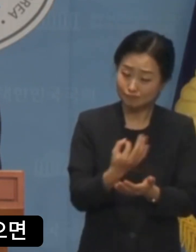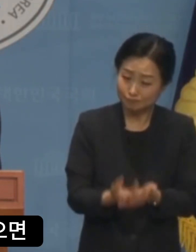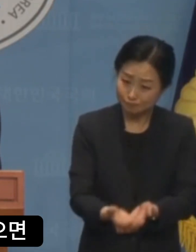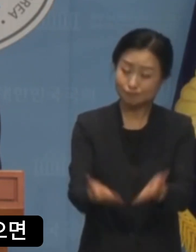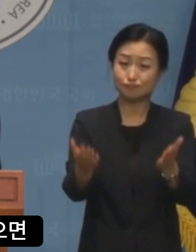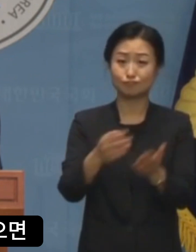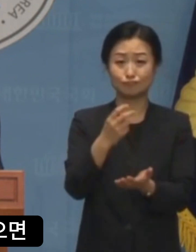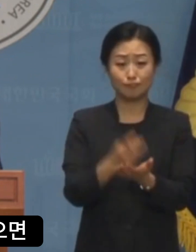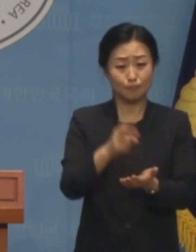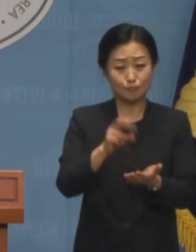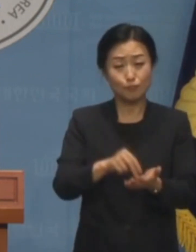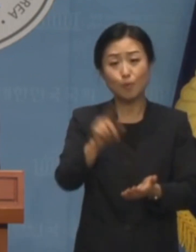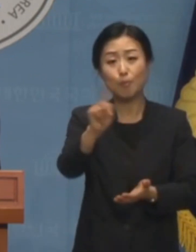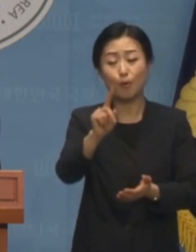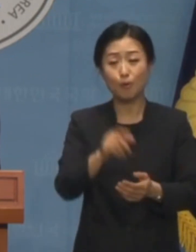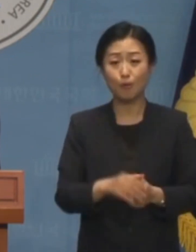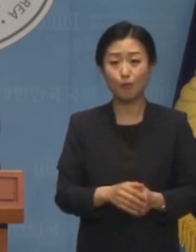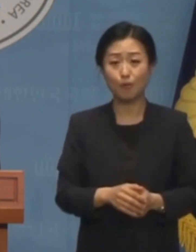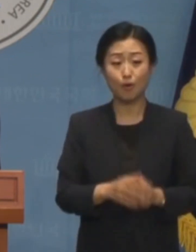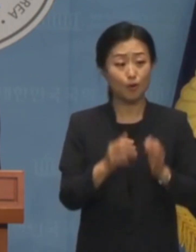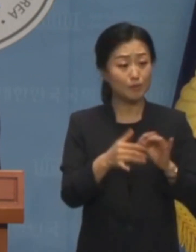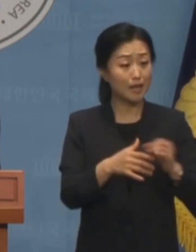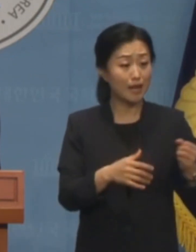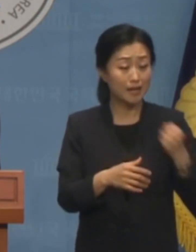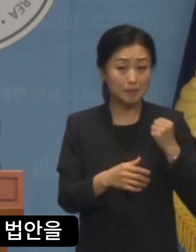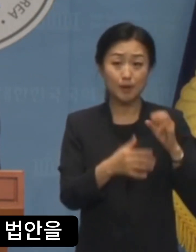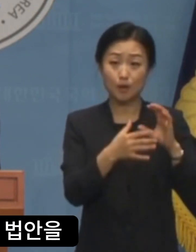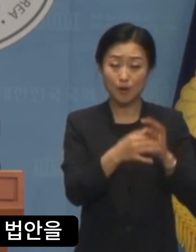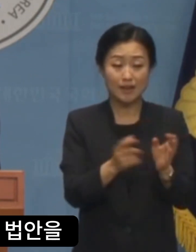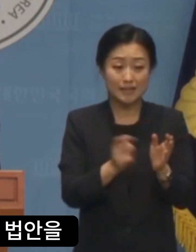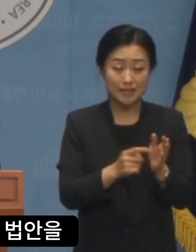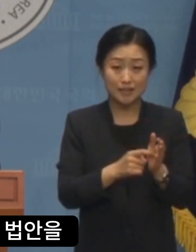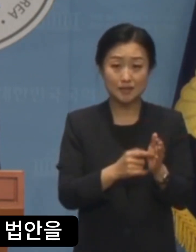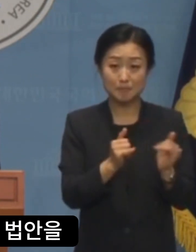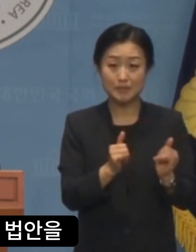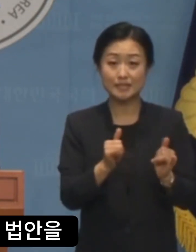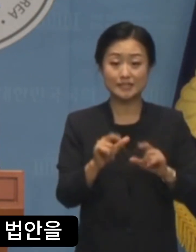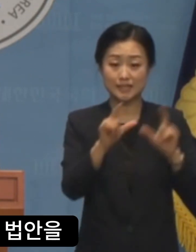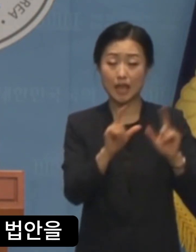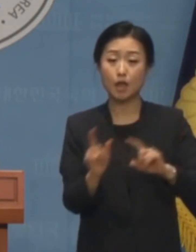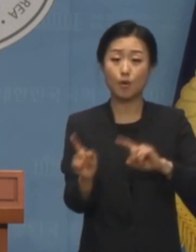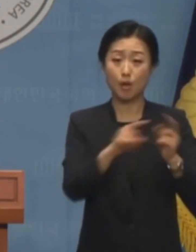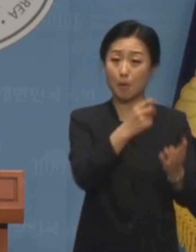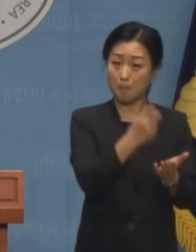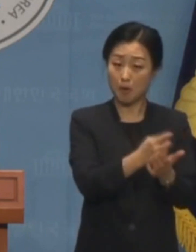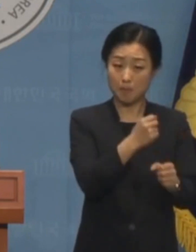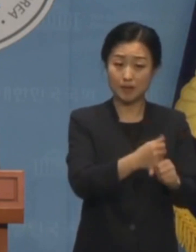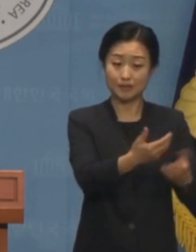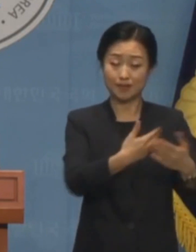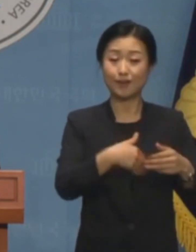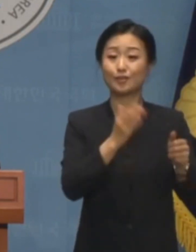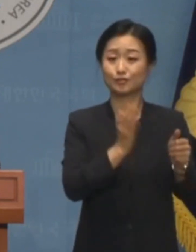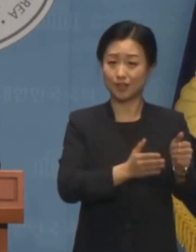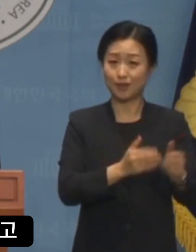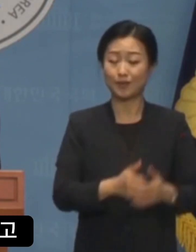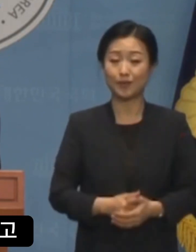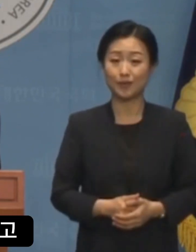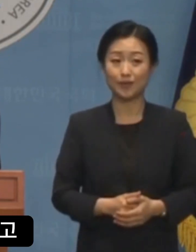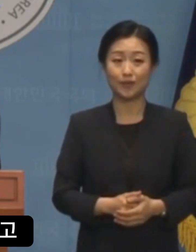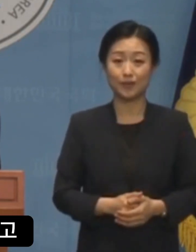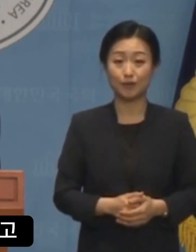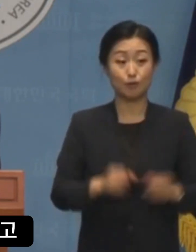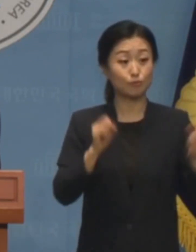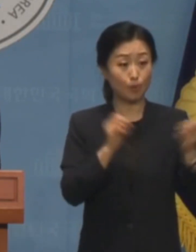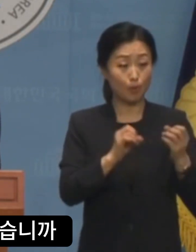틔워주자는 법안에 문제가 있으면 국민의힘표 긴급 민생회복 방안을 담은 법안을 발의하세요.